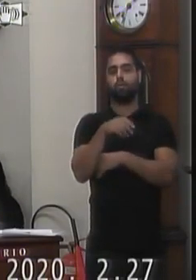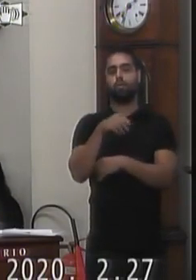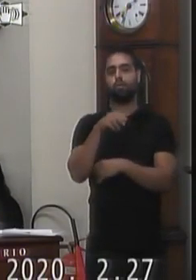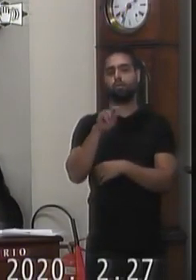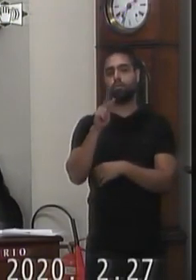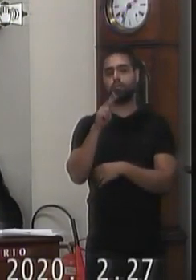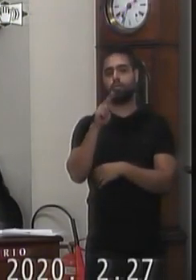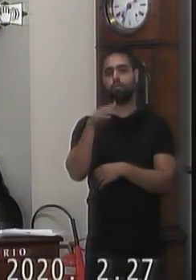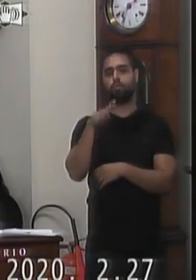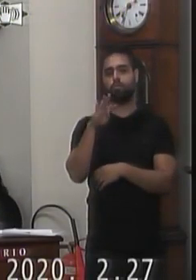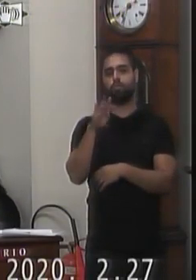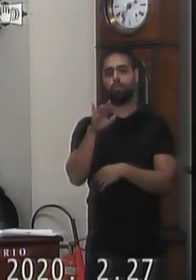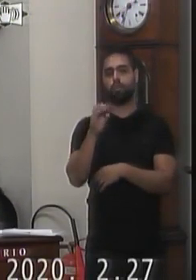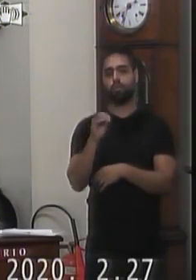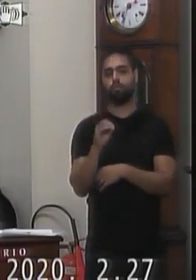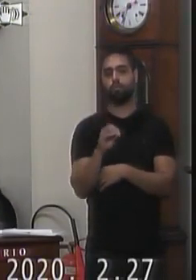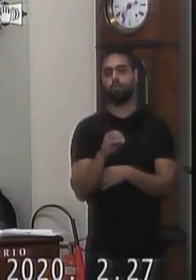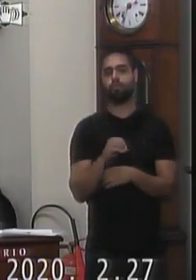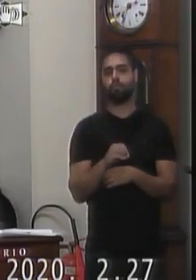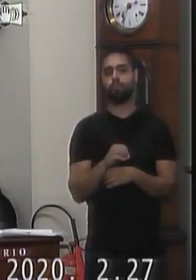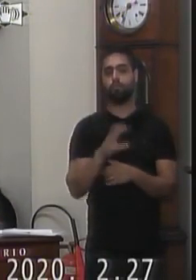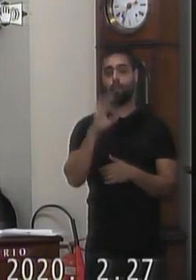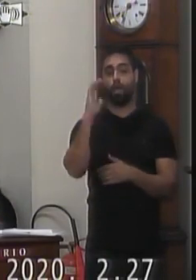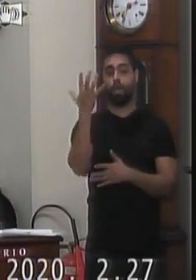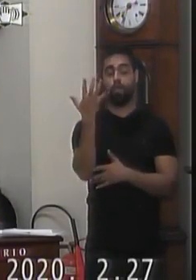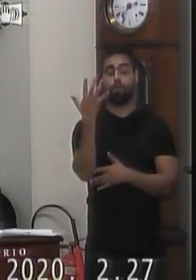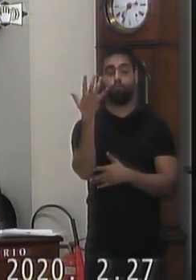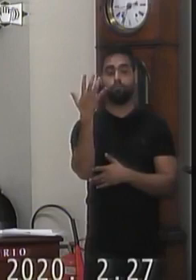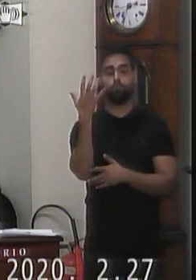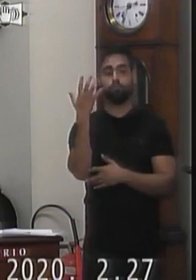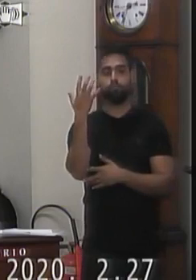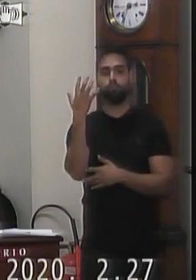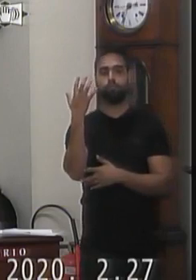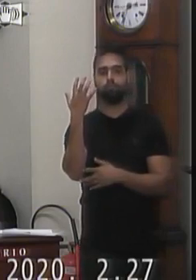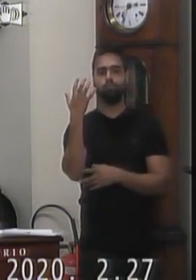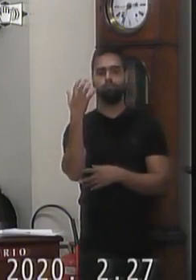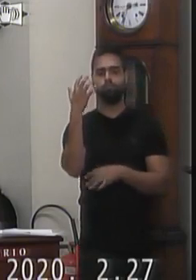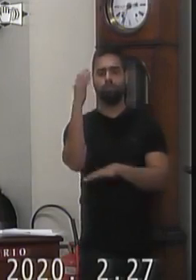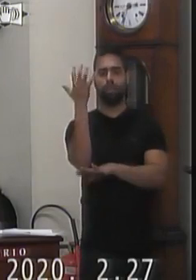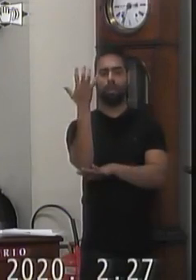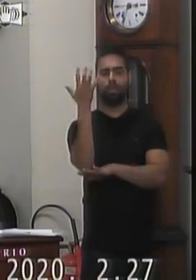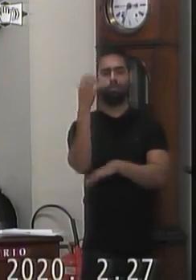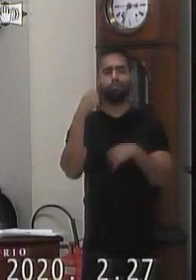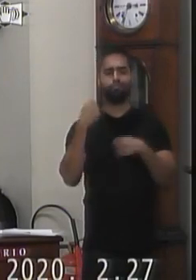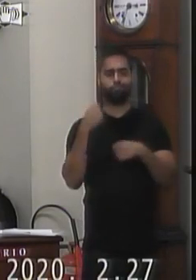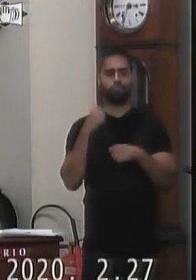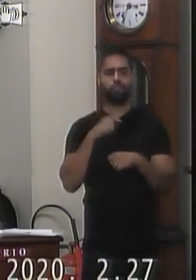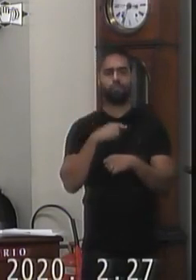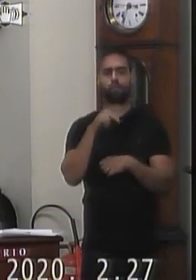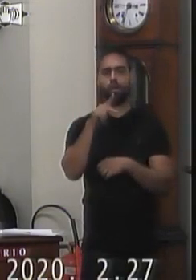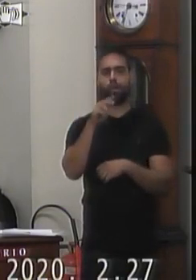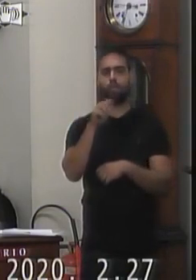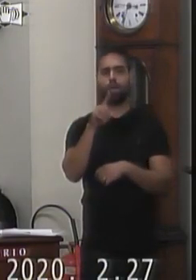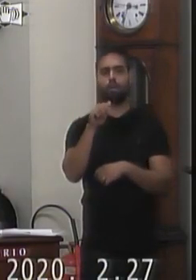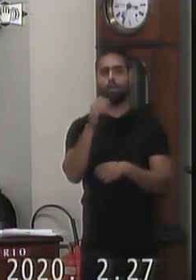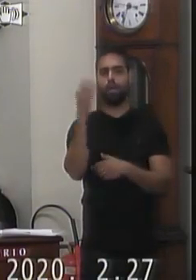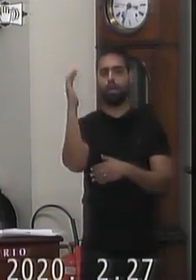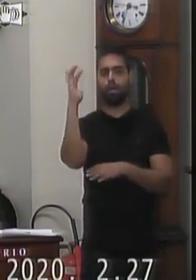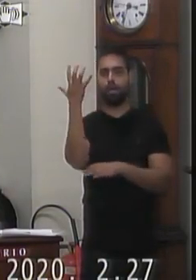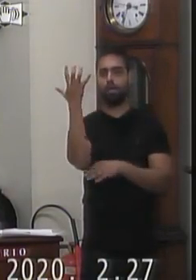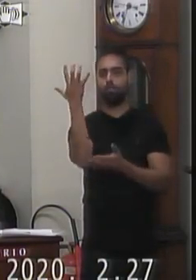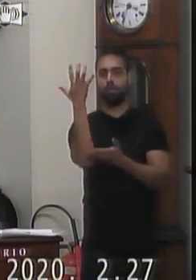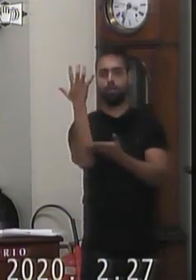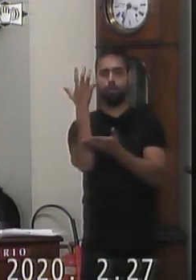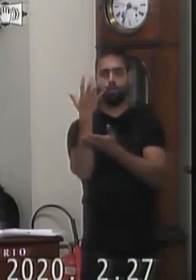no final da rua. As árvores da referida rua estão precisando de poda, preocupando moradores devido ao seu